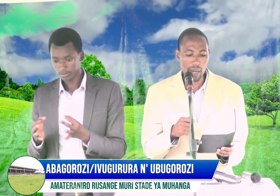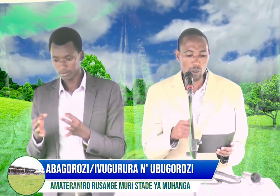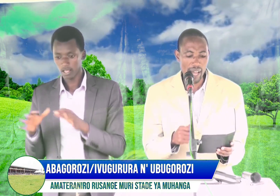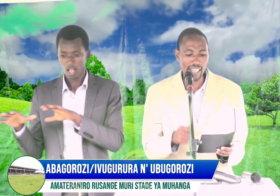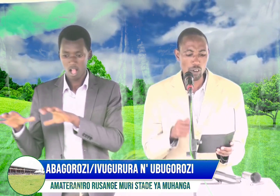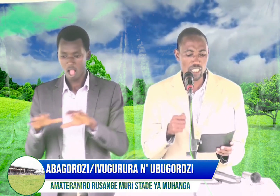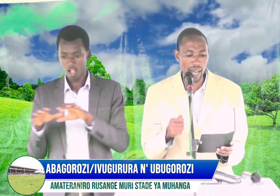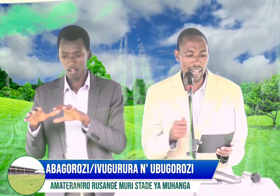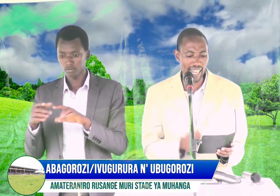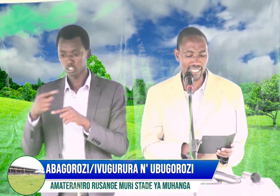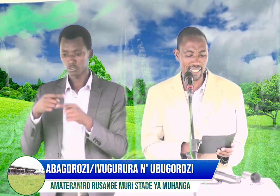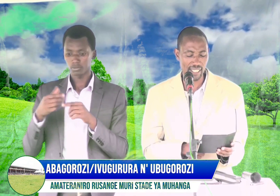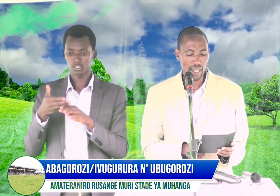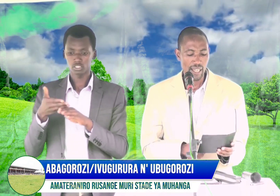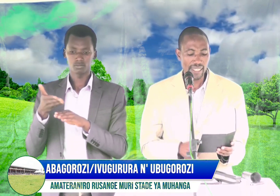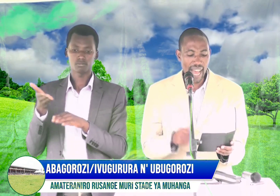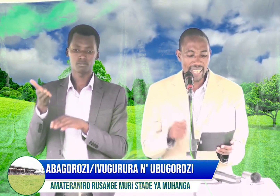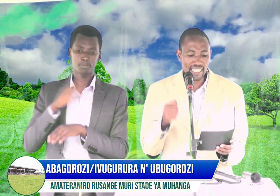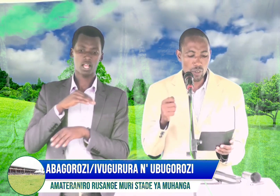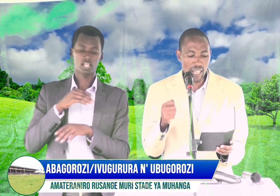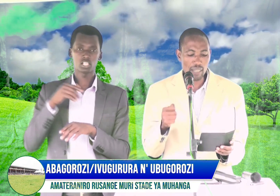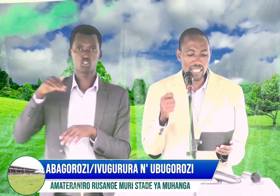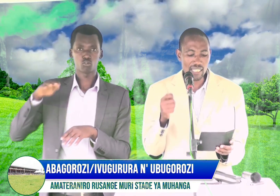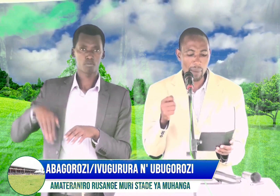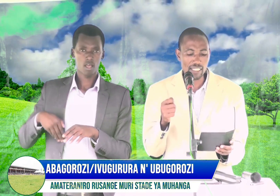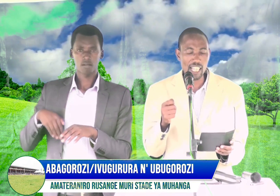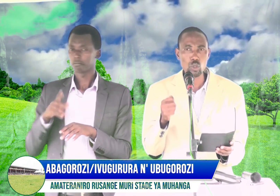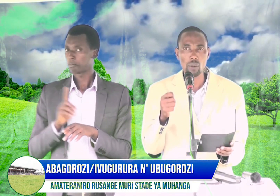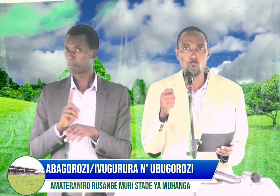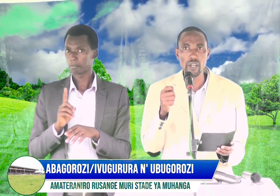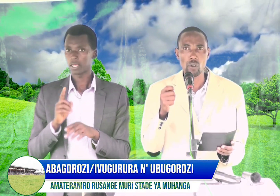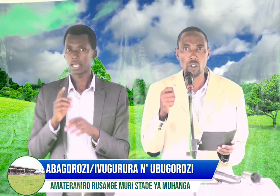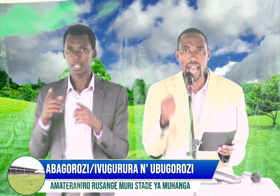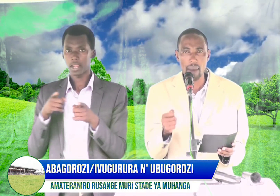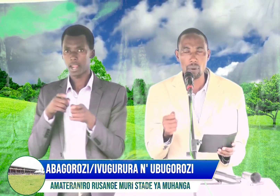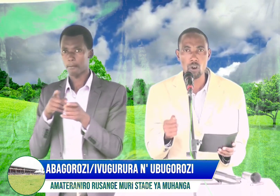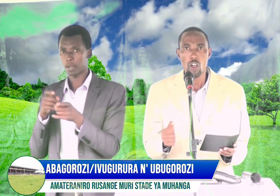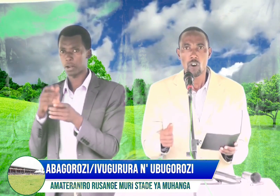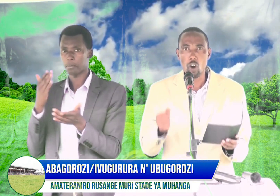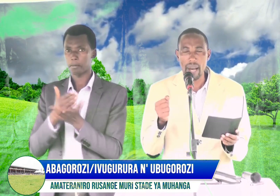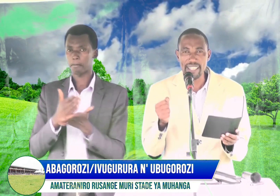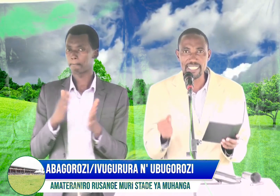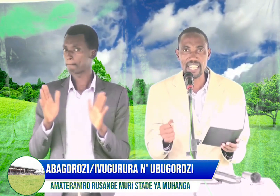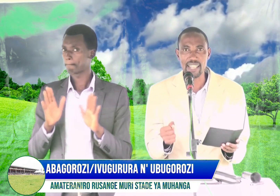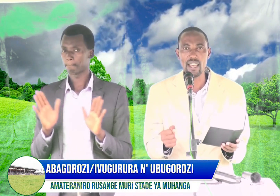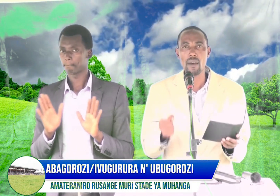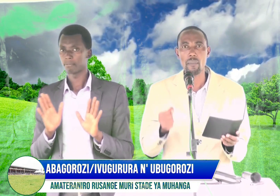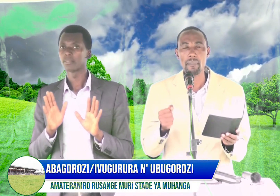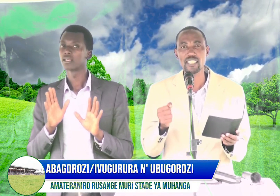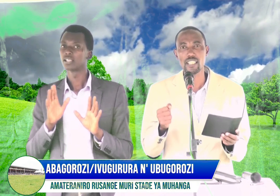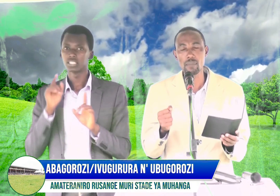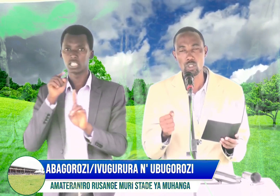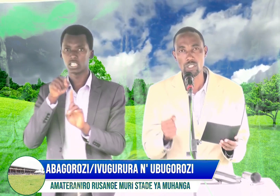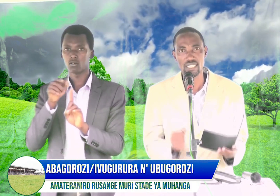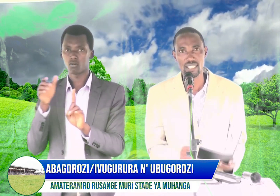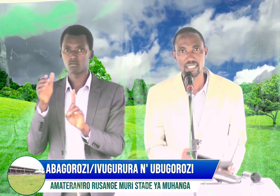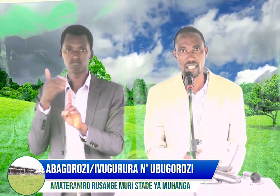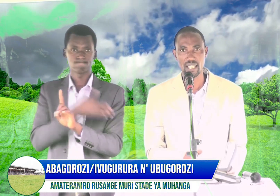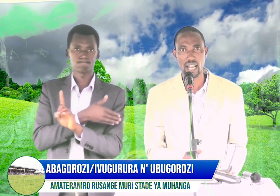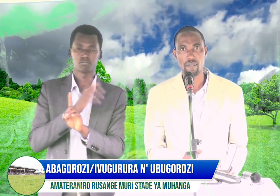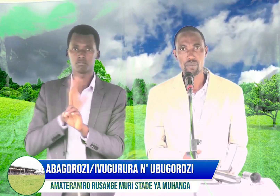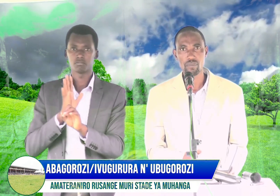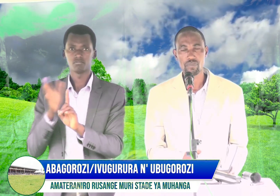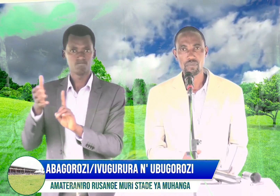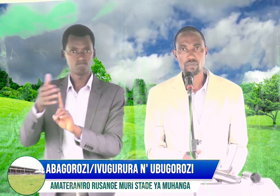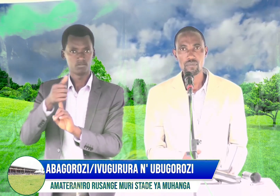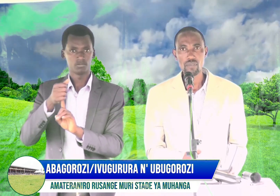ntambara zabarwanya ngo zibahagarike nta kintu na kimwe cyabateshura ku ntego yabo ngo baricaye bameze nk'imisozi